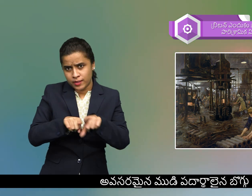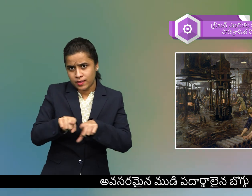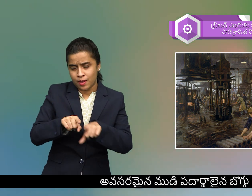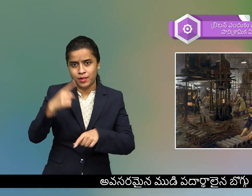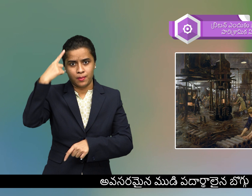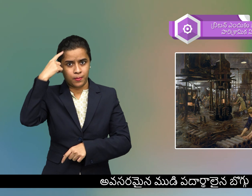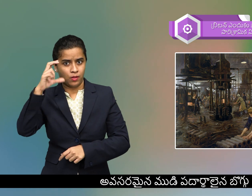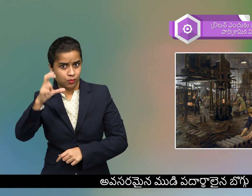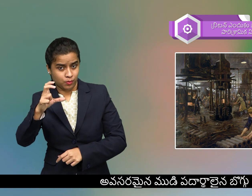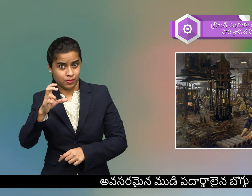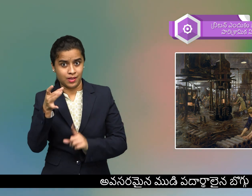అవసరమైన ముడి పదార్థాలైన